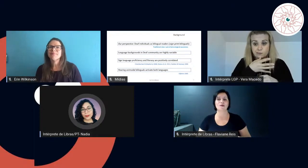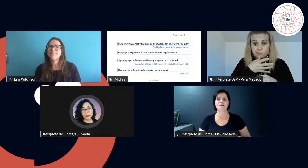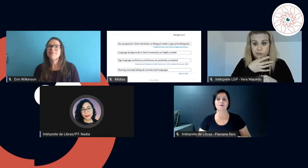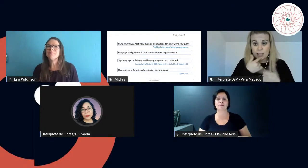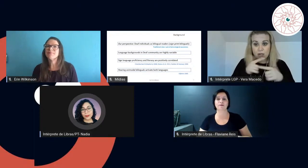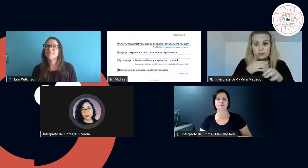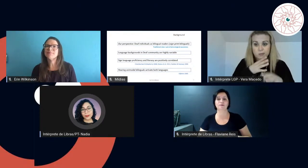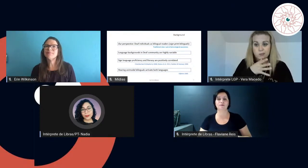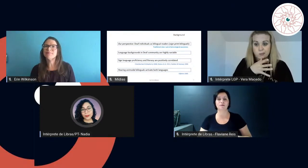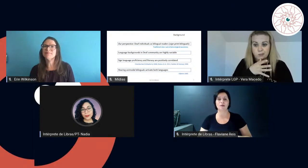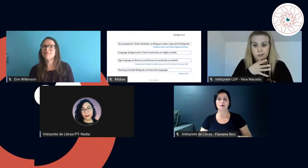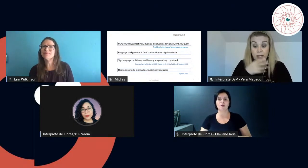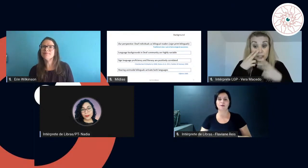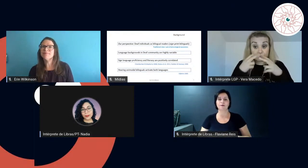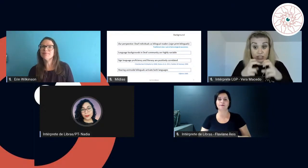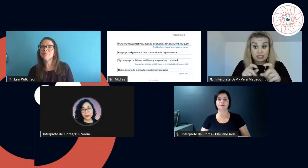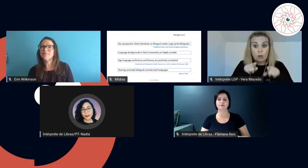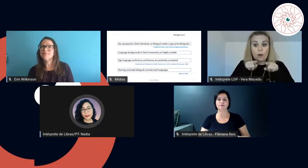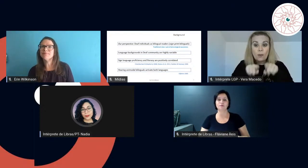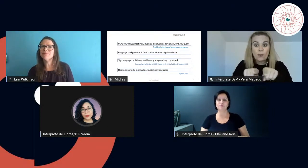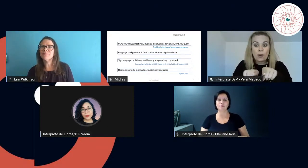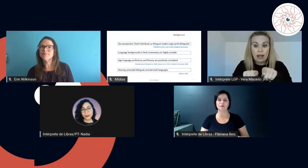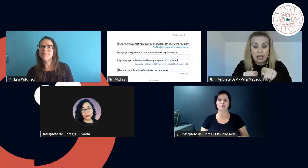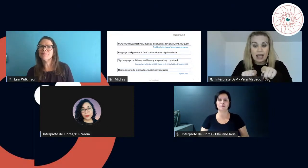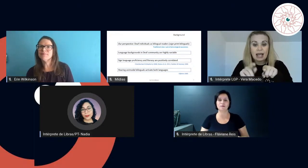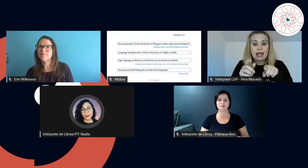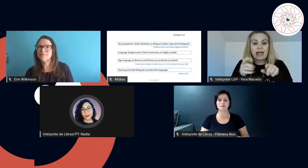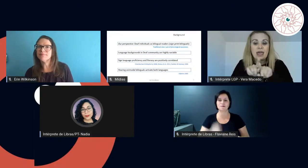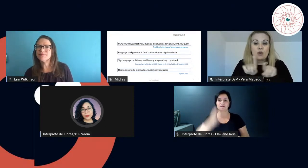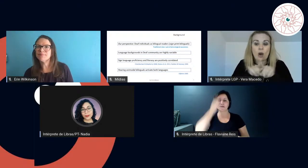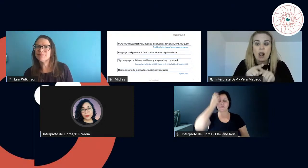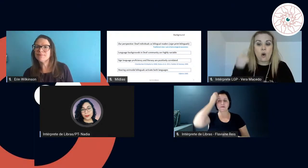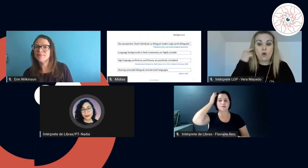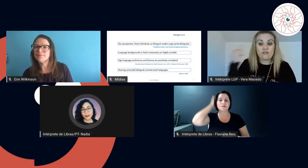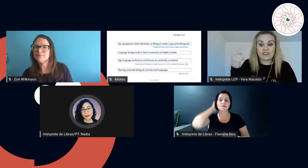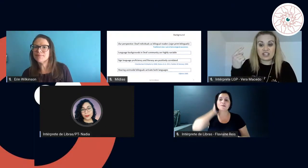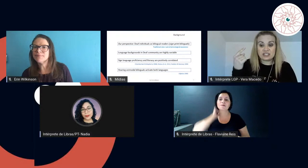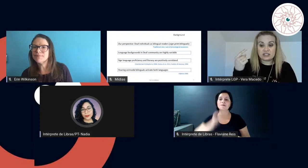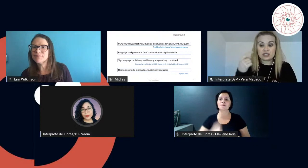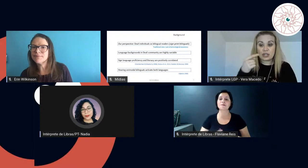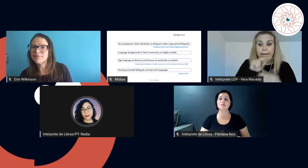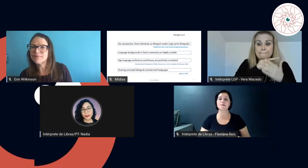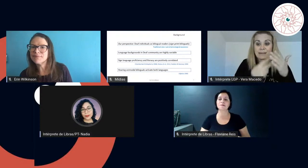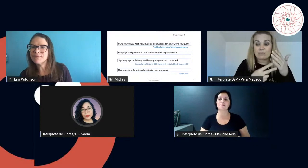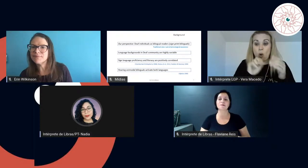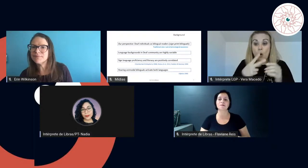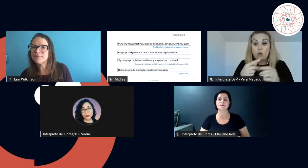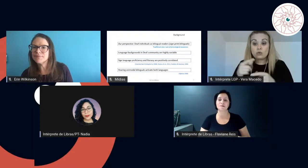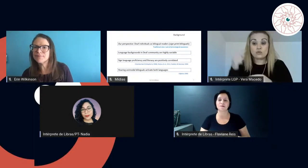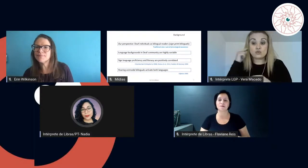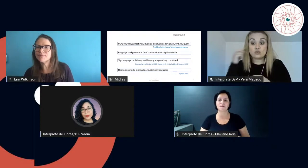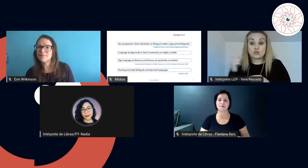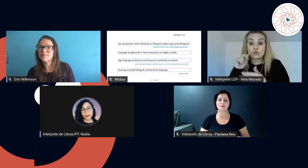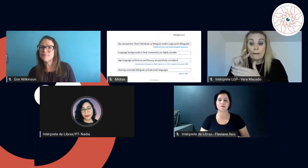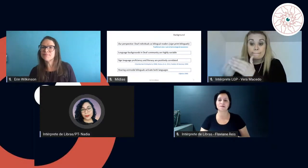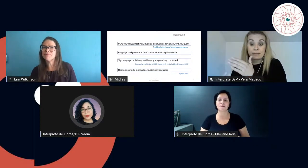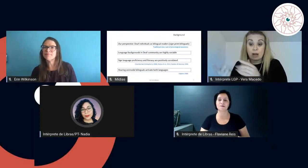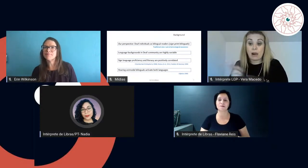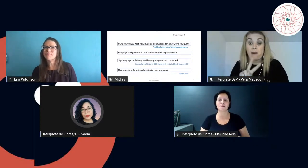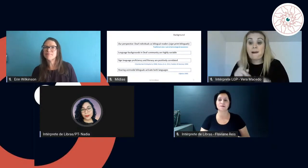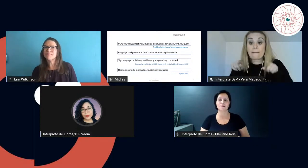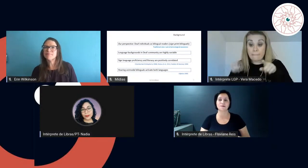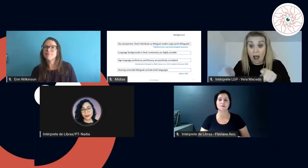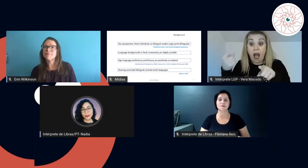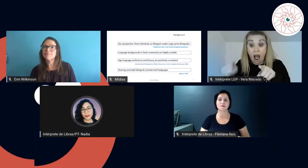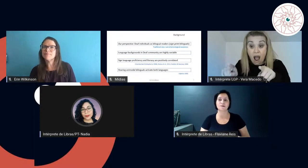eh fazem esse paralelo, né, de sujeitos ouvintes unimodais e sujeitos surdos ã de